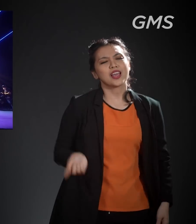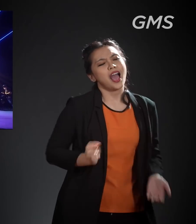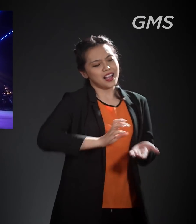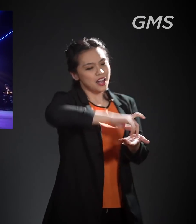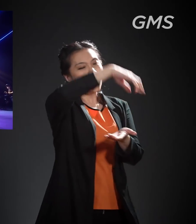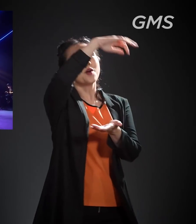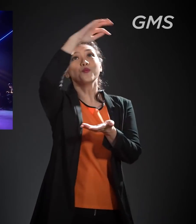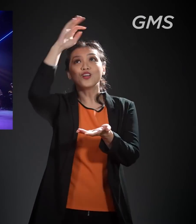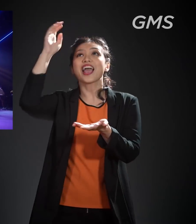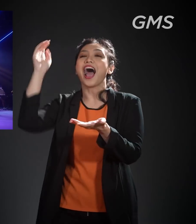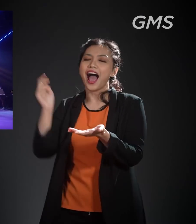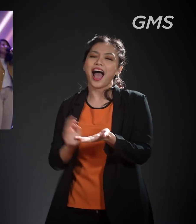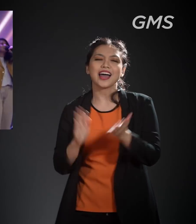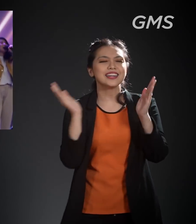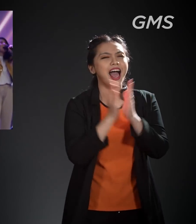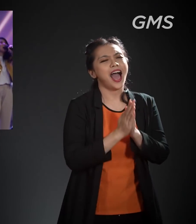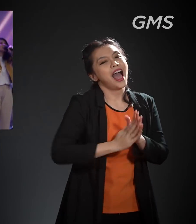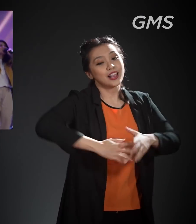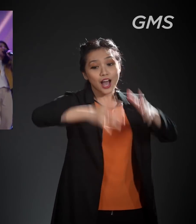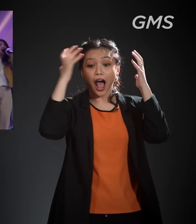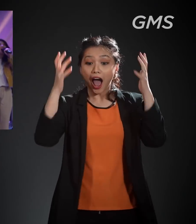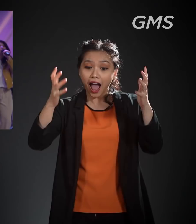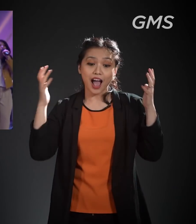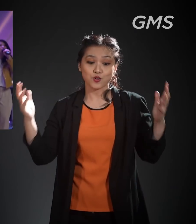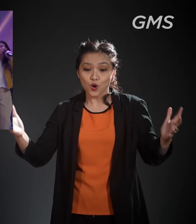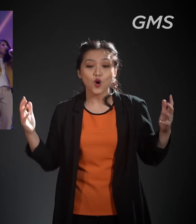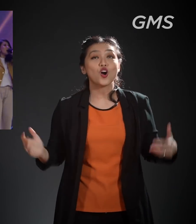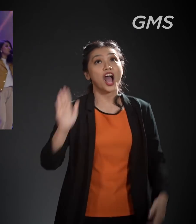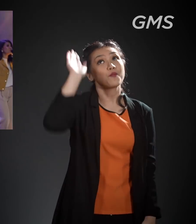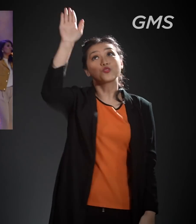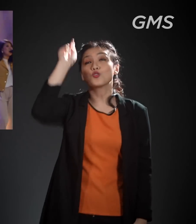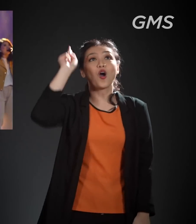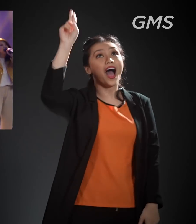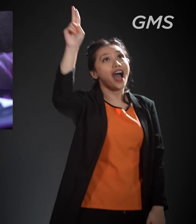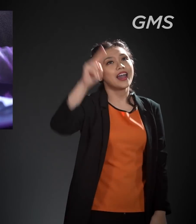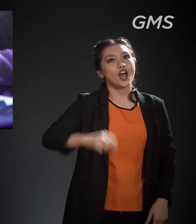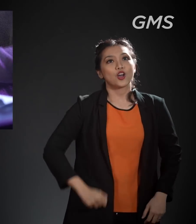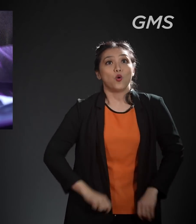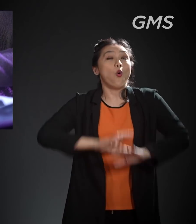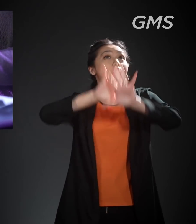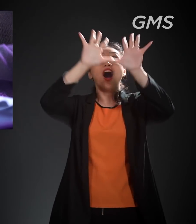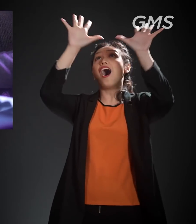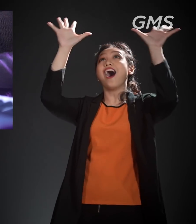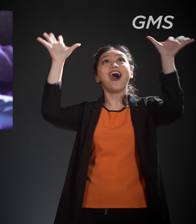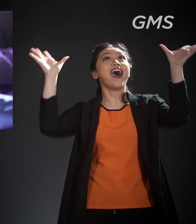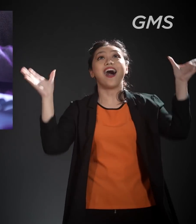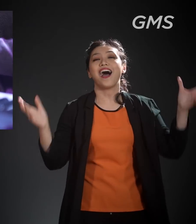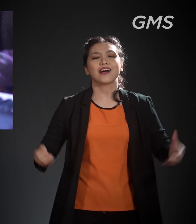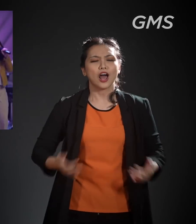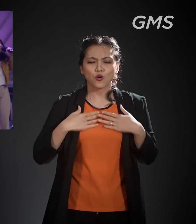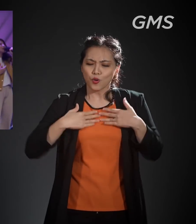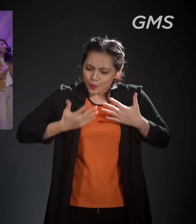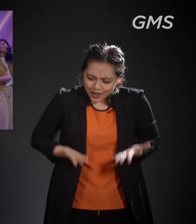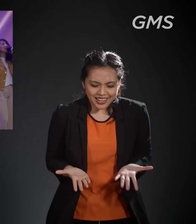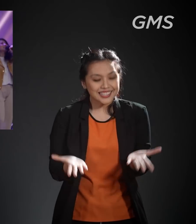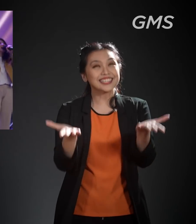bagi kemuliaan dan keagungan-Mu Tuhan. Kebesaran-Mu